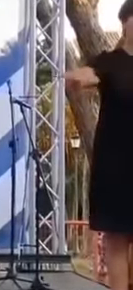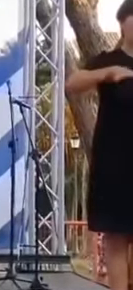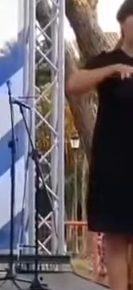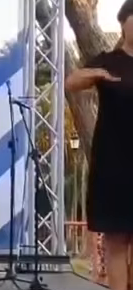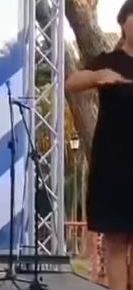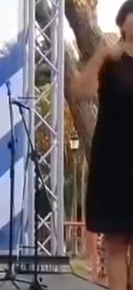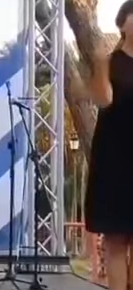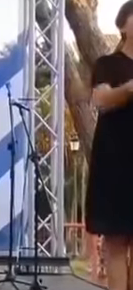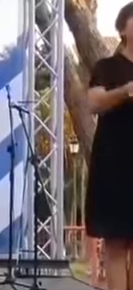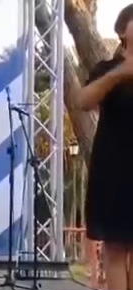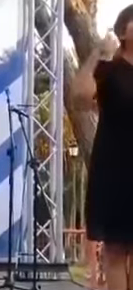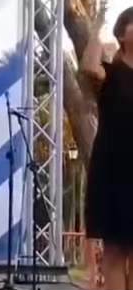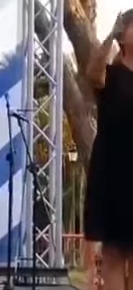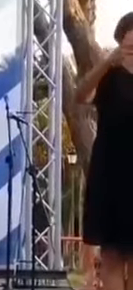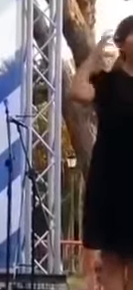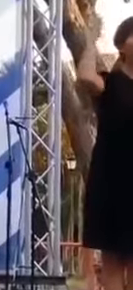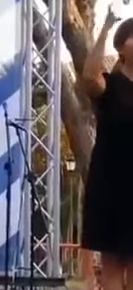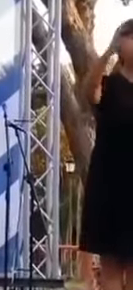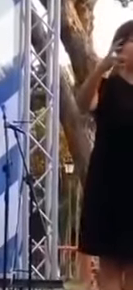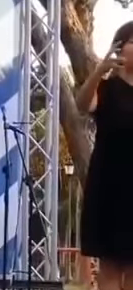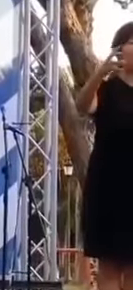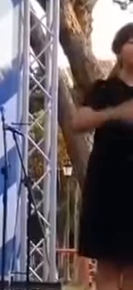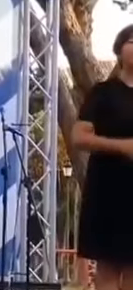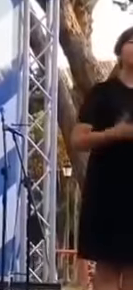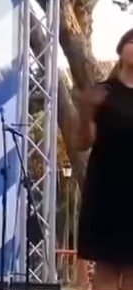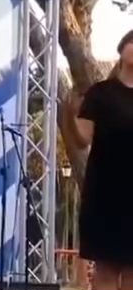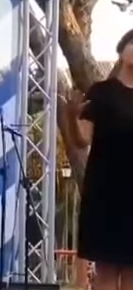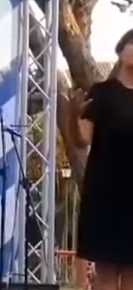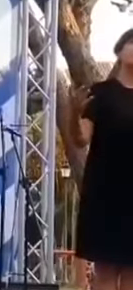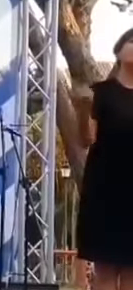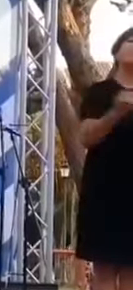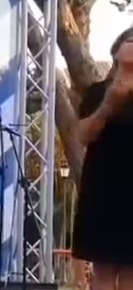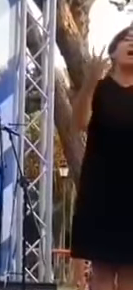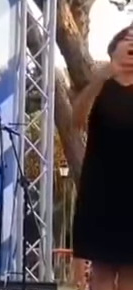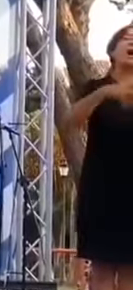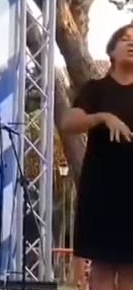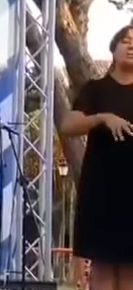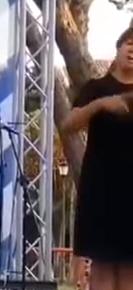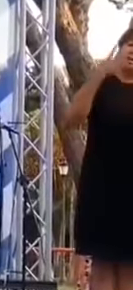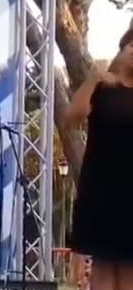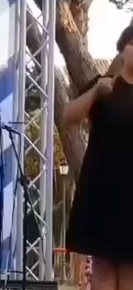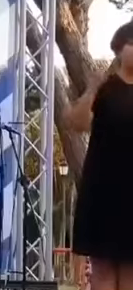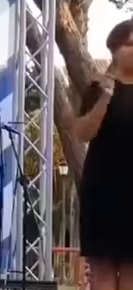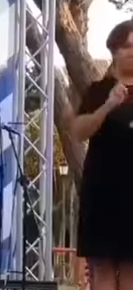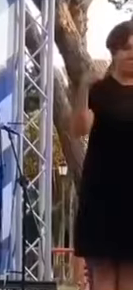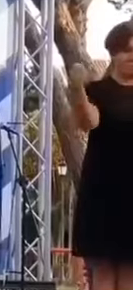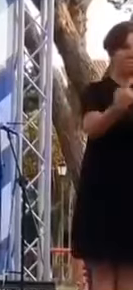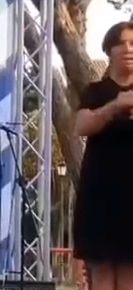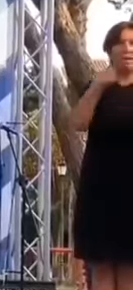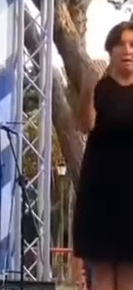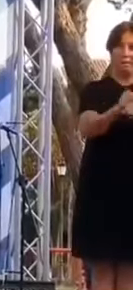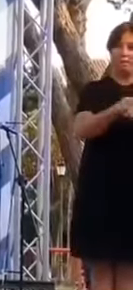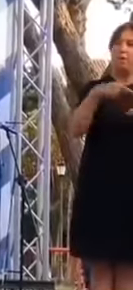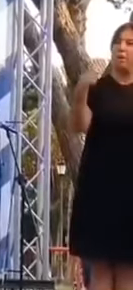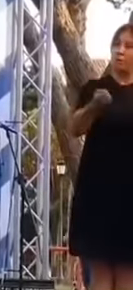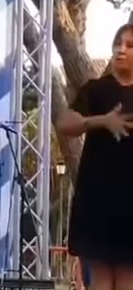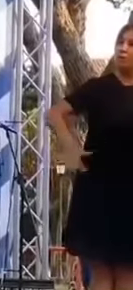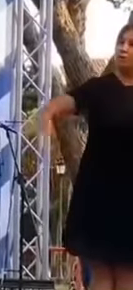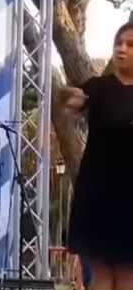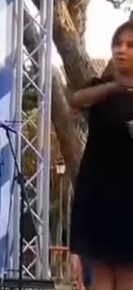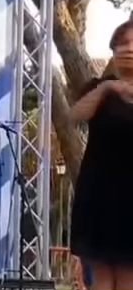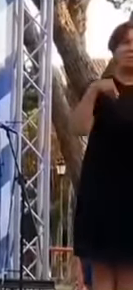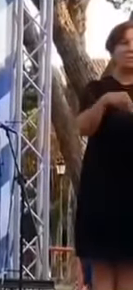E dobbiamo esserne fieri, perché non era scontato, dobbiamo esserne fieri perché è stato il lavoro al quale